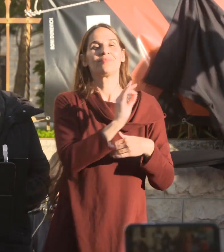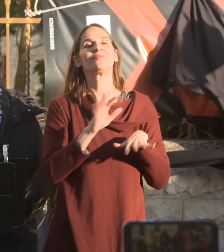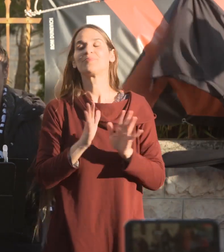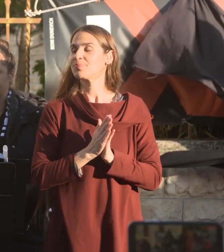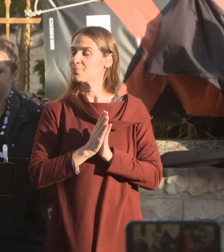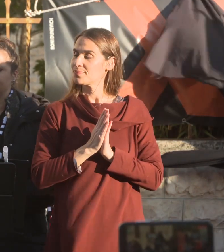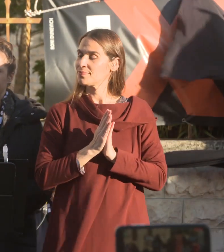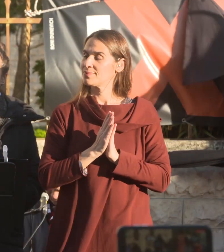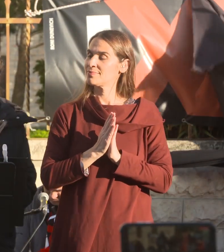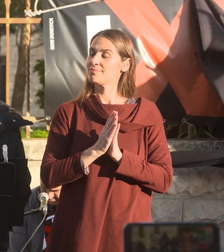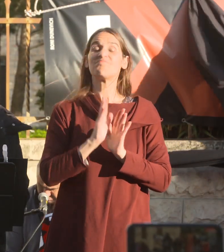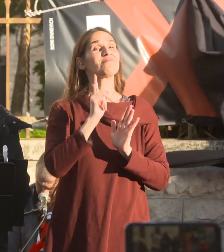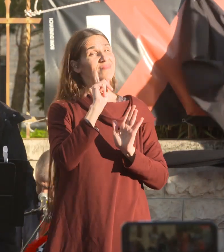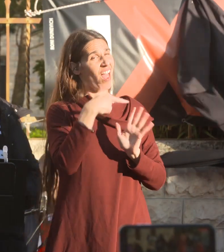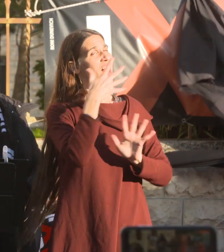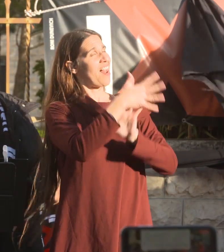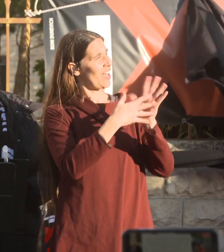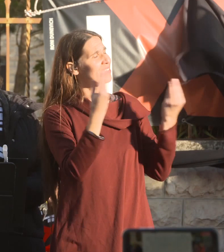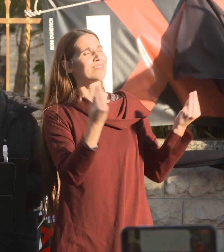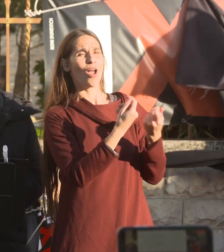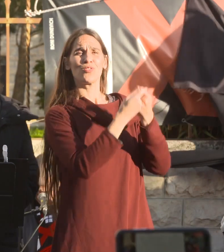מגיע גם להם איזו מילה,